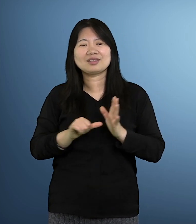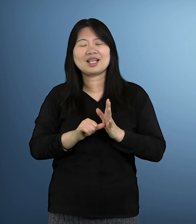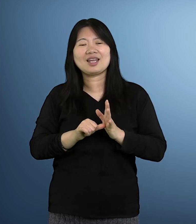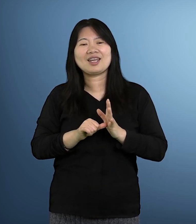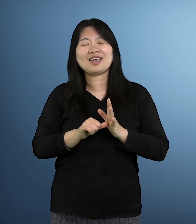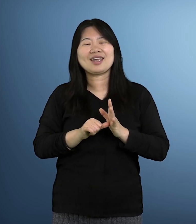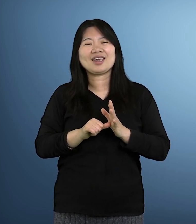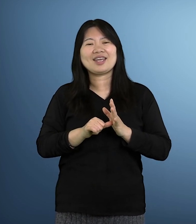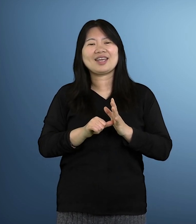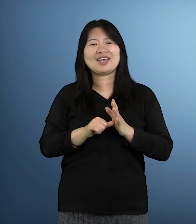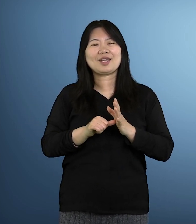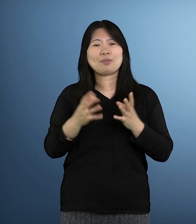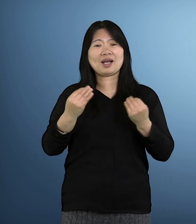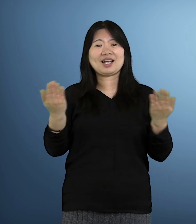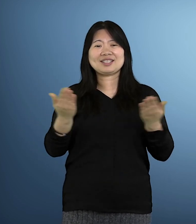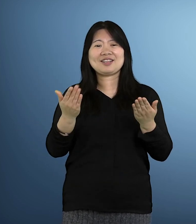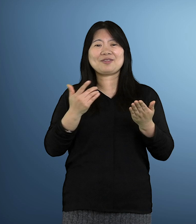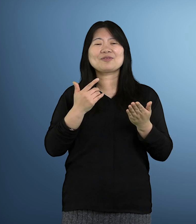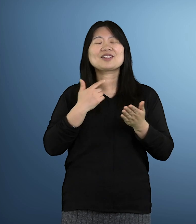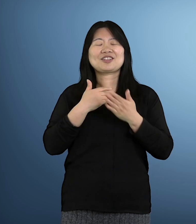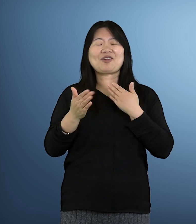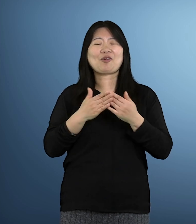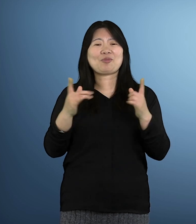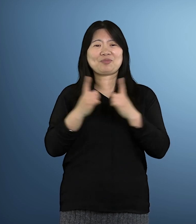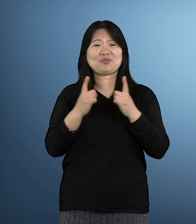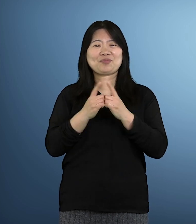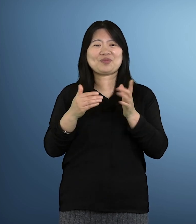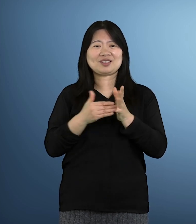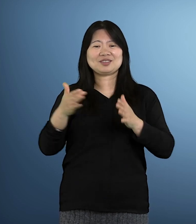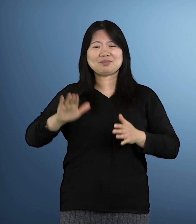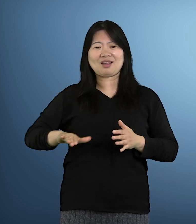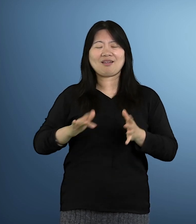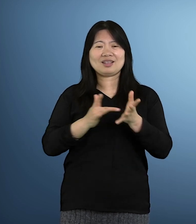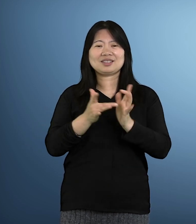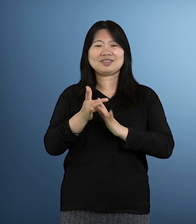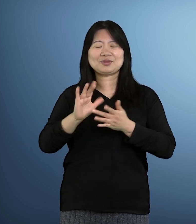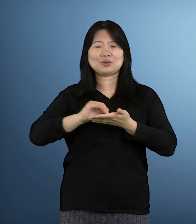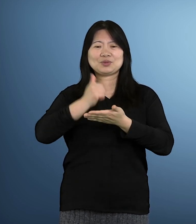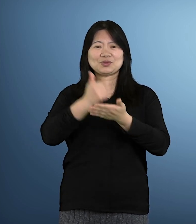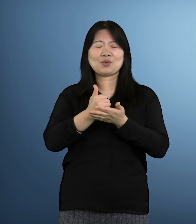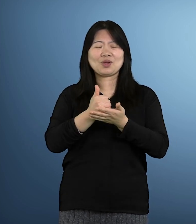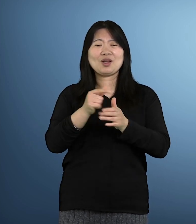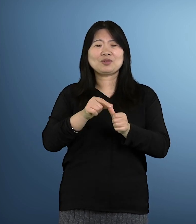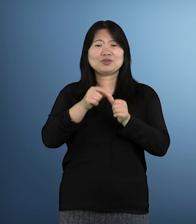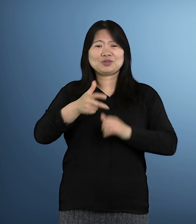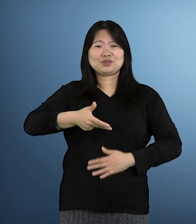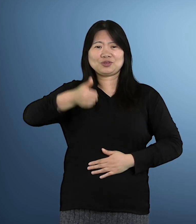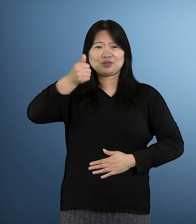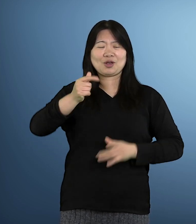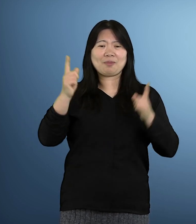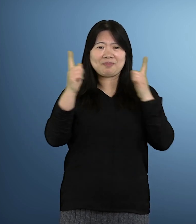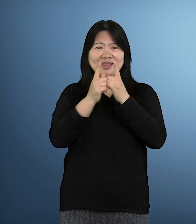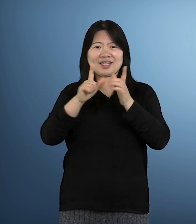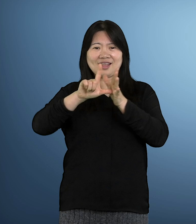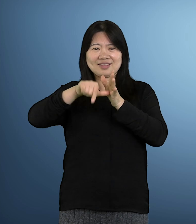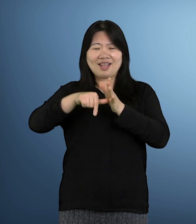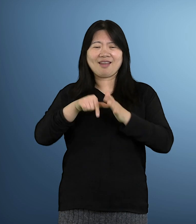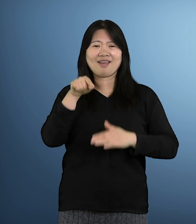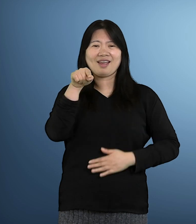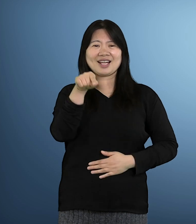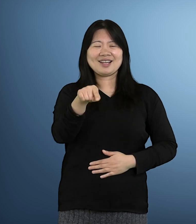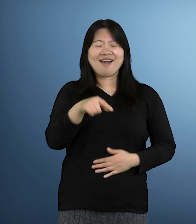많은 일들을 겪었지만 예수 그리스도를 구주로 만날 때